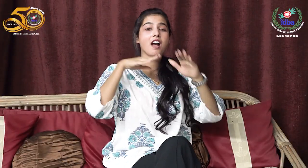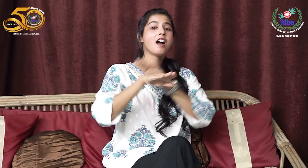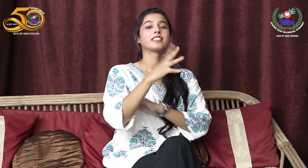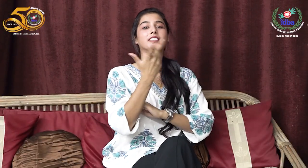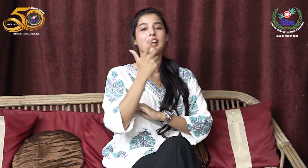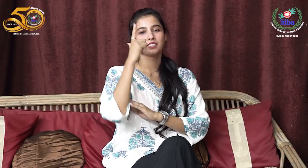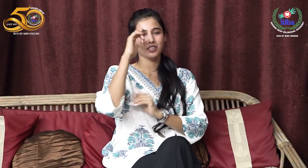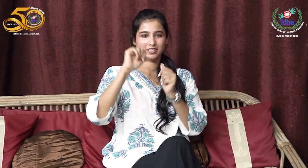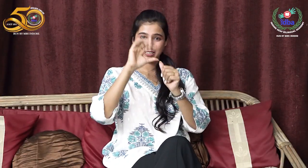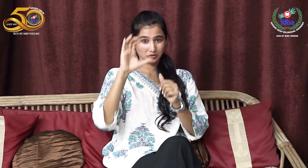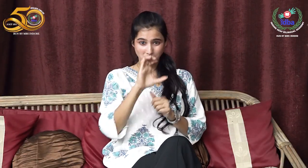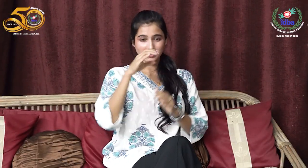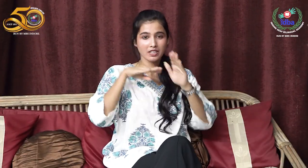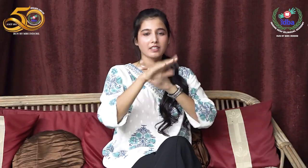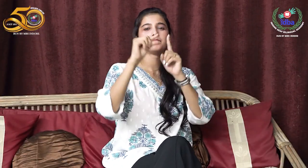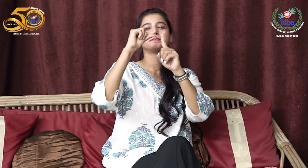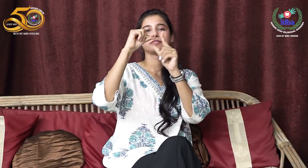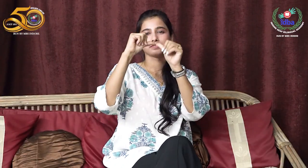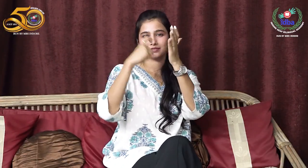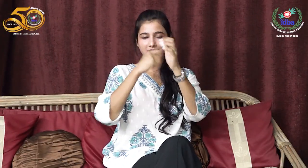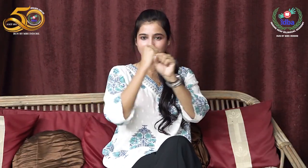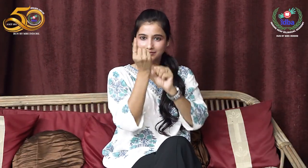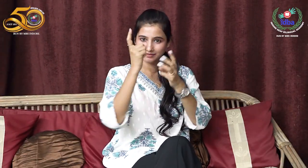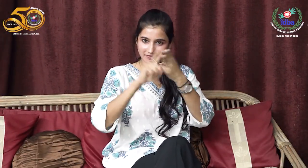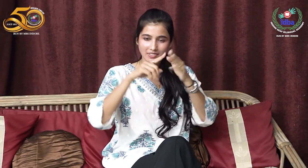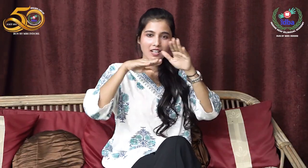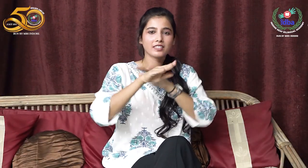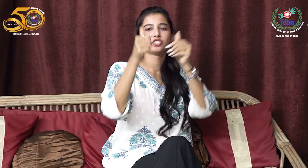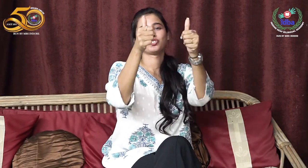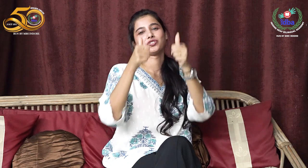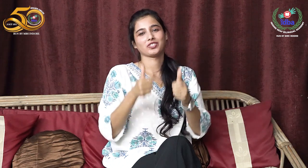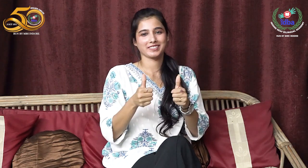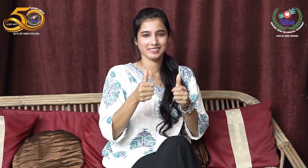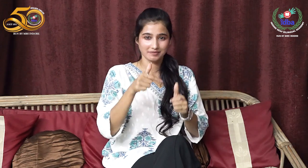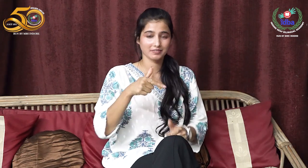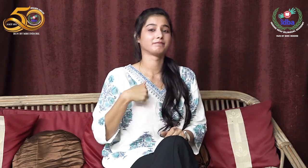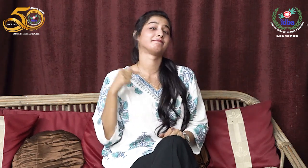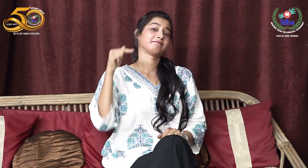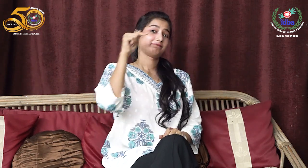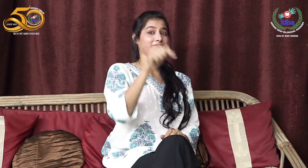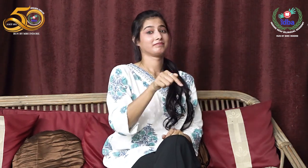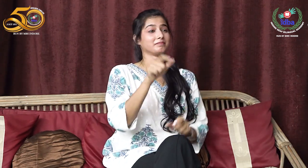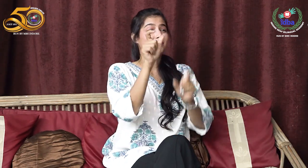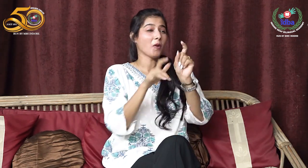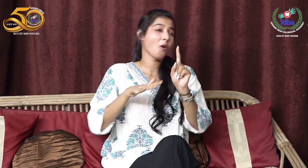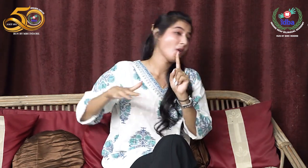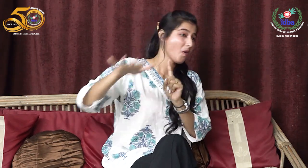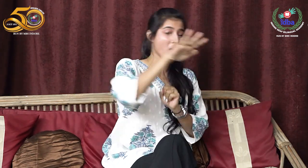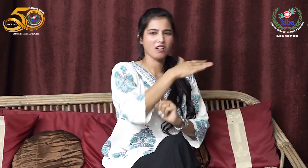जी हाँ, मैं जो है प्राग जो है सिटी, चेक रिपब्लिक के अंदर, मैं वहाँ थी, वहाँ मैं गई थी। और